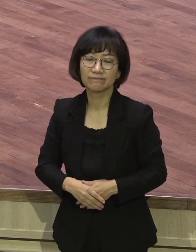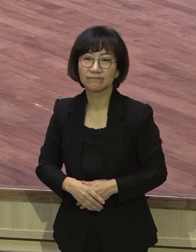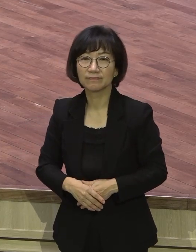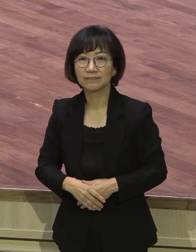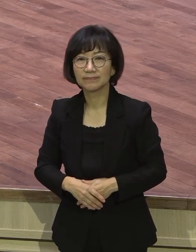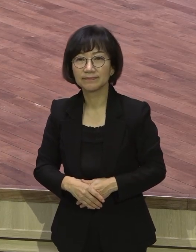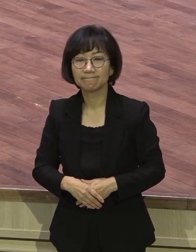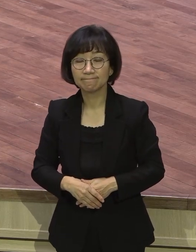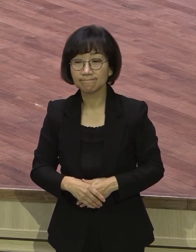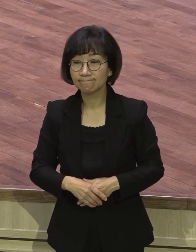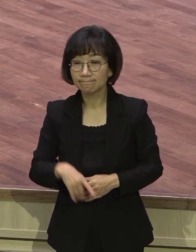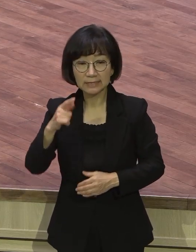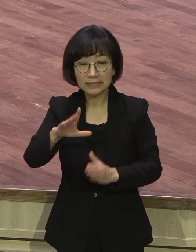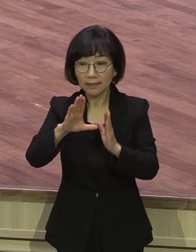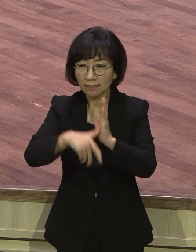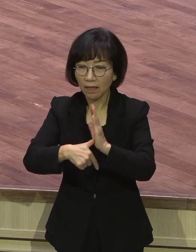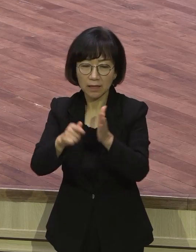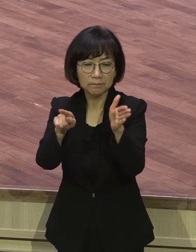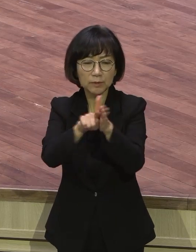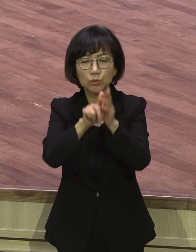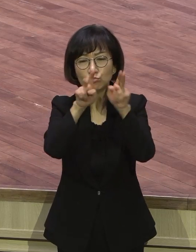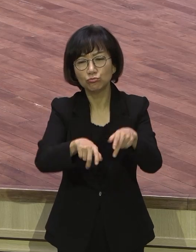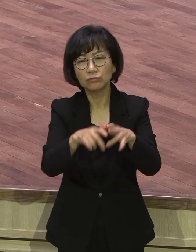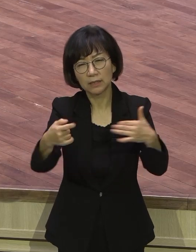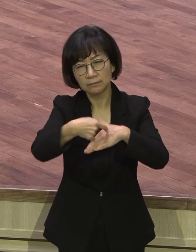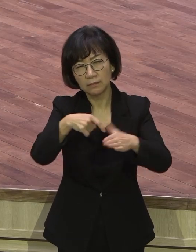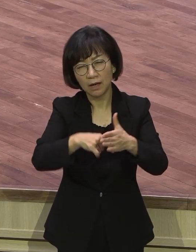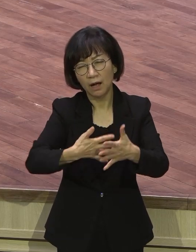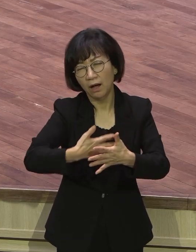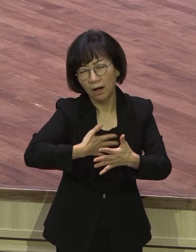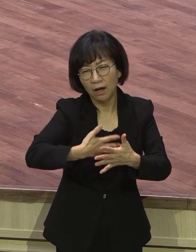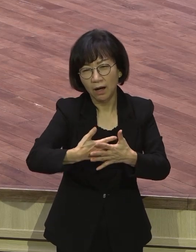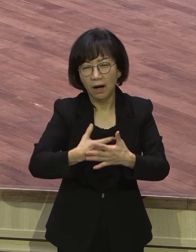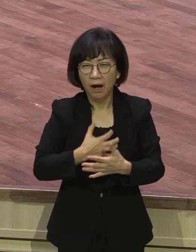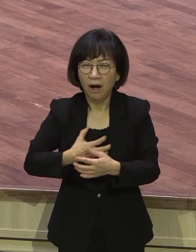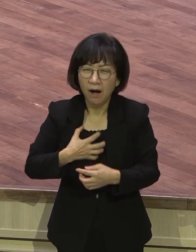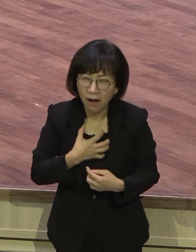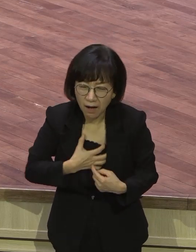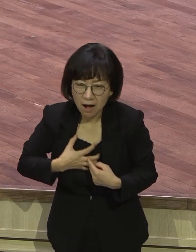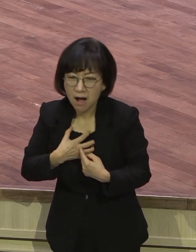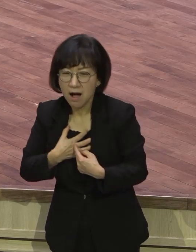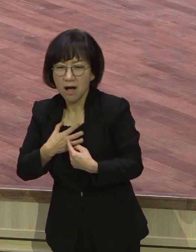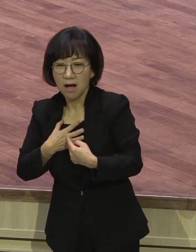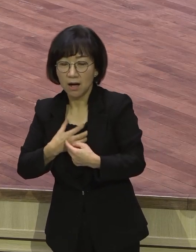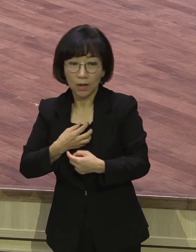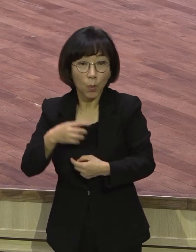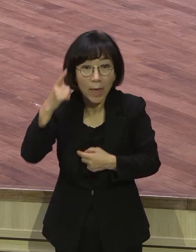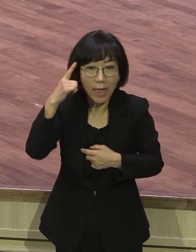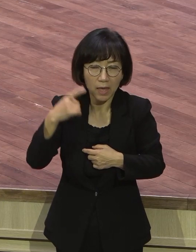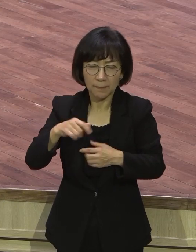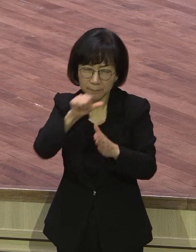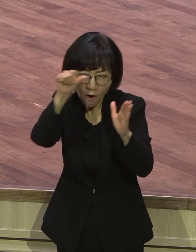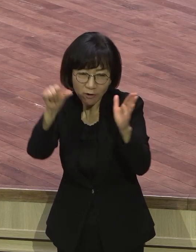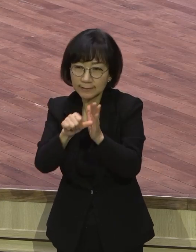자 자 이런 이런 상황에서 상황에서 불신자들 불신자들 얼마나 얼마나 불안하겠어요. 불안하겠어요. 얼마나 얼마나 고통했겠어요. 저 사람들 오직 돈인데